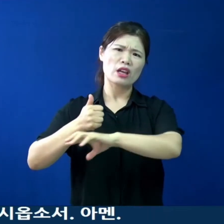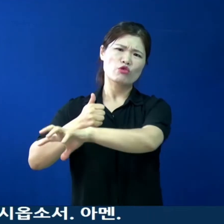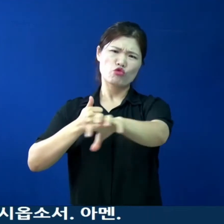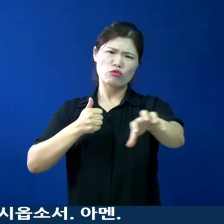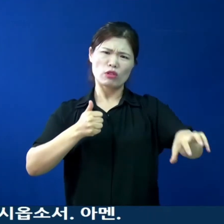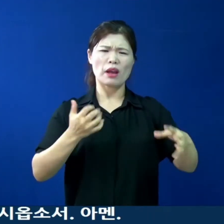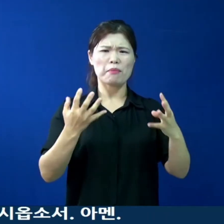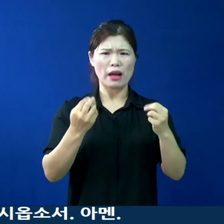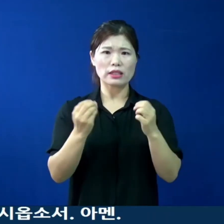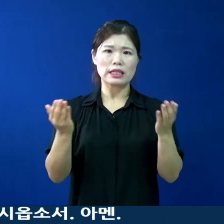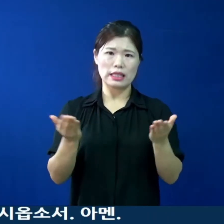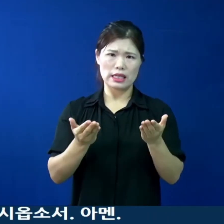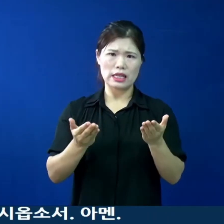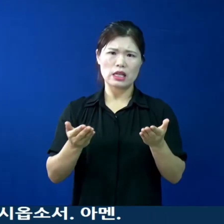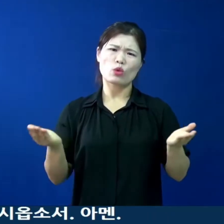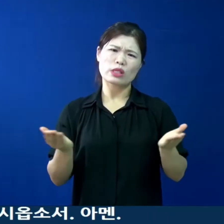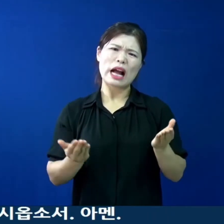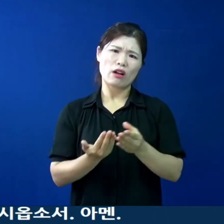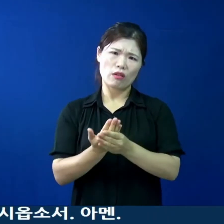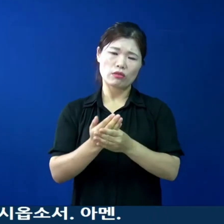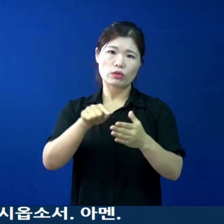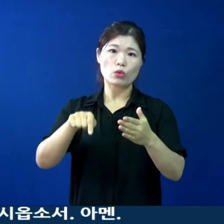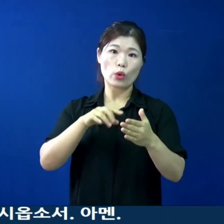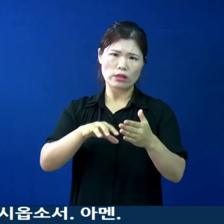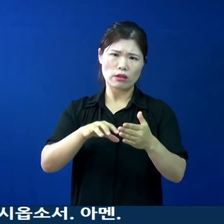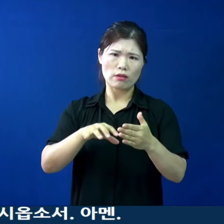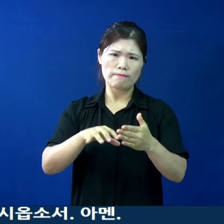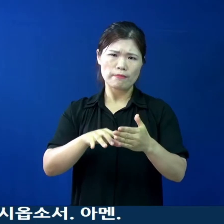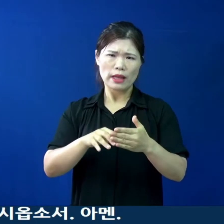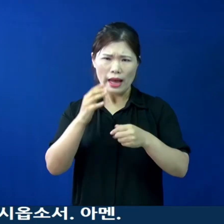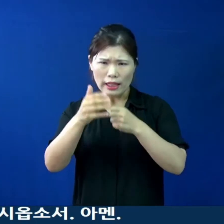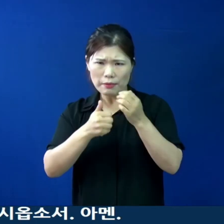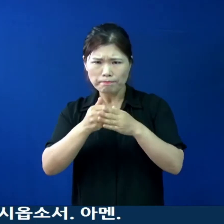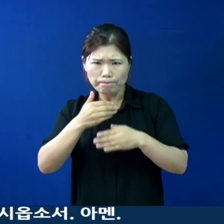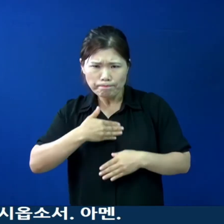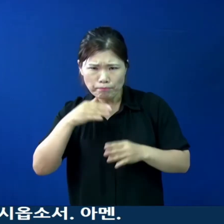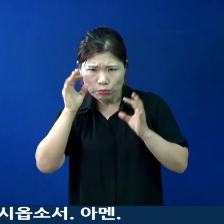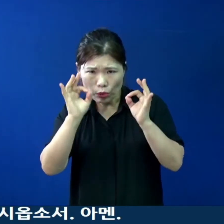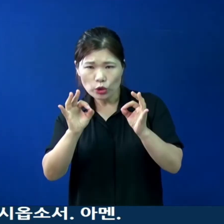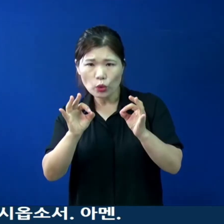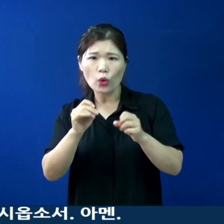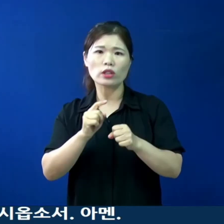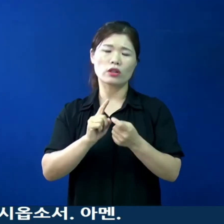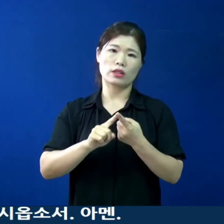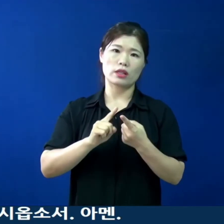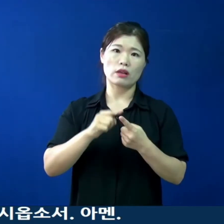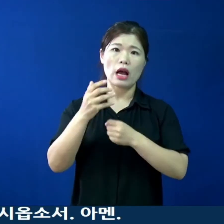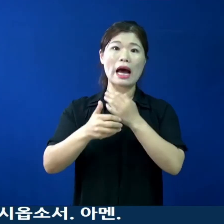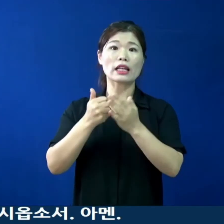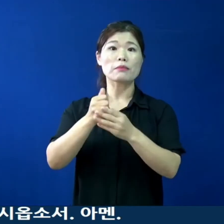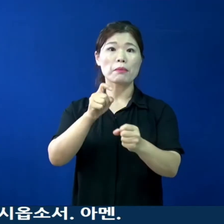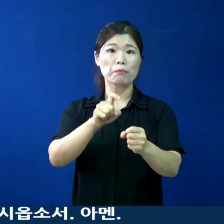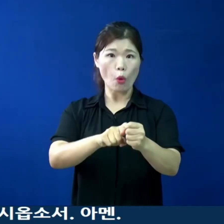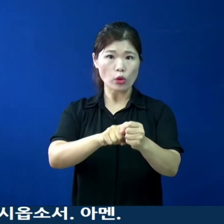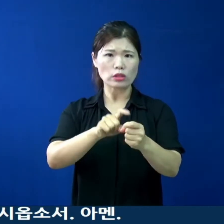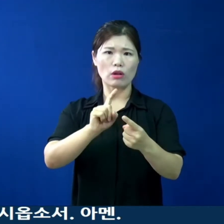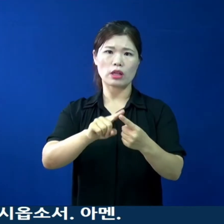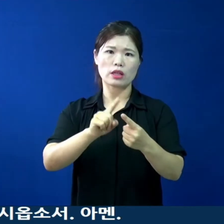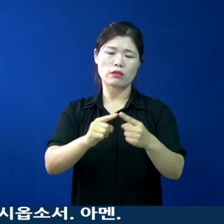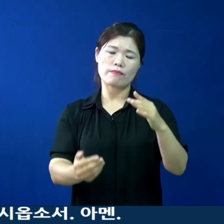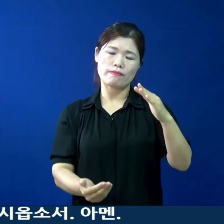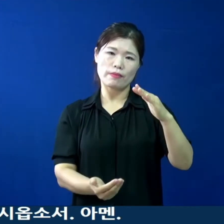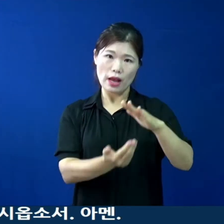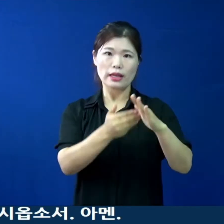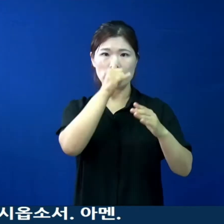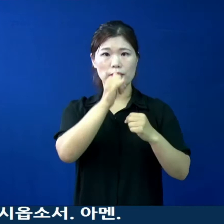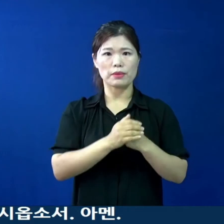많은 일들과 사건 속에서 개입하셔서 이 수많은 이야기들의 장치 속에서 하나님의 목적을 이루어 가십니다.